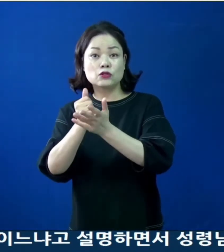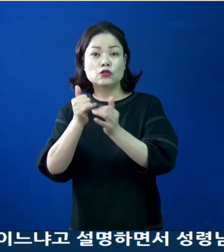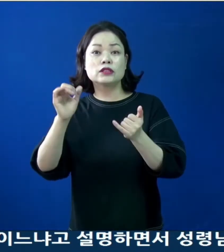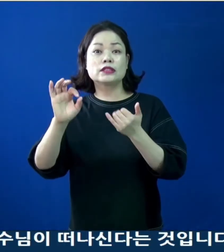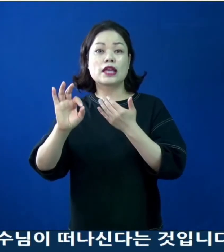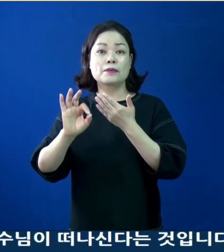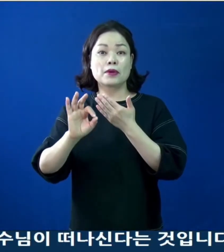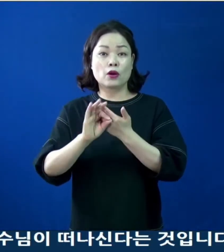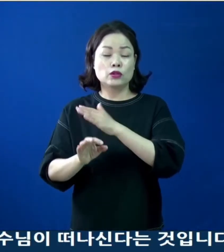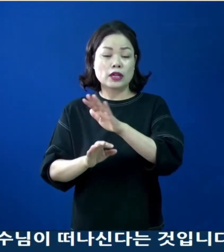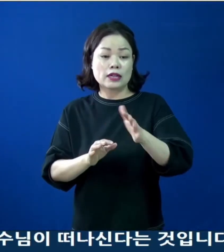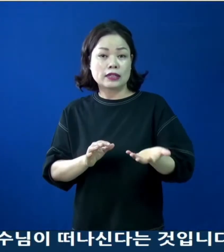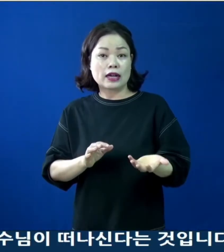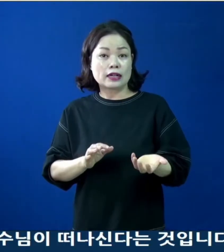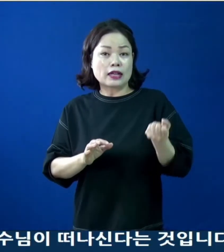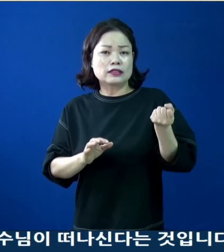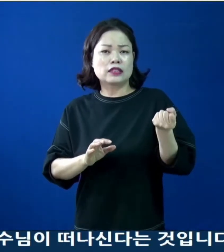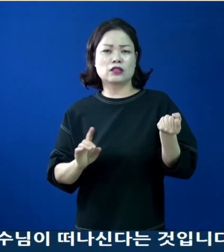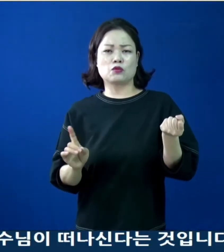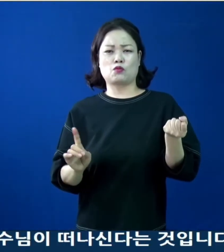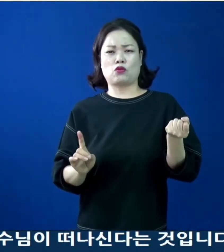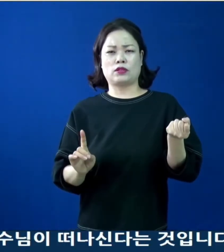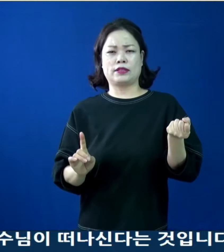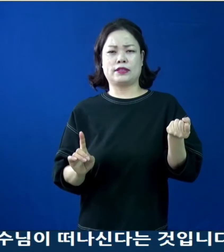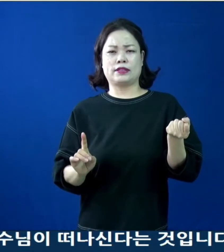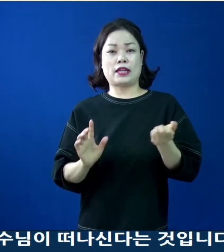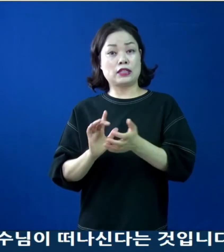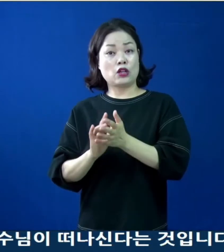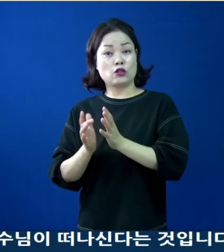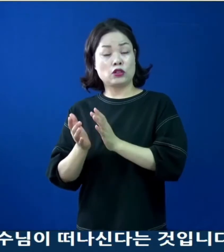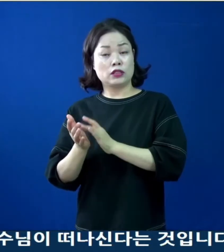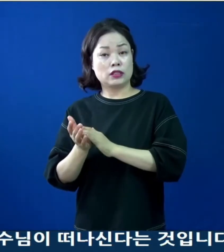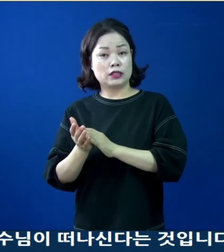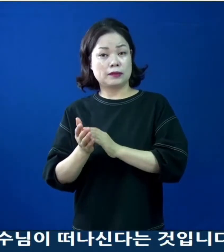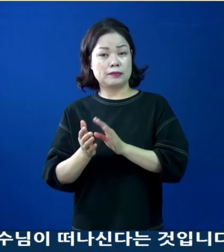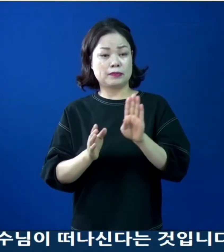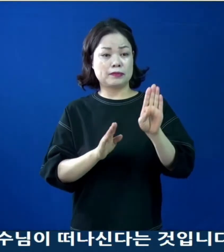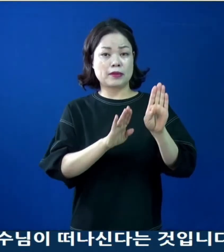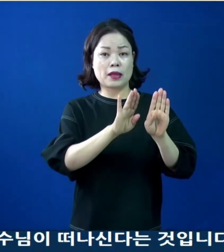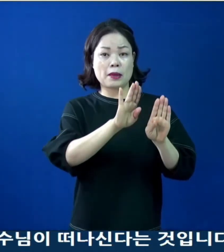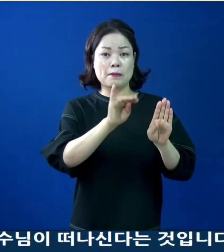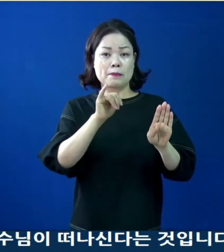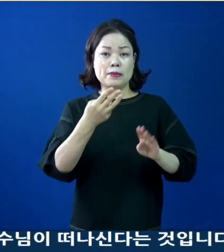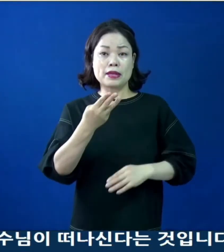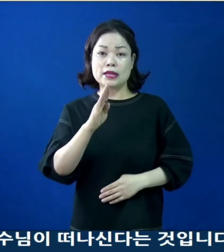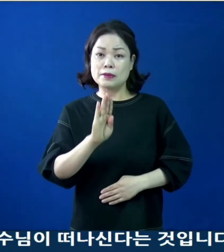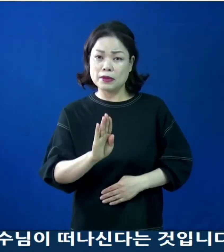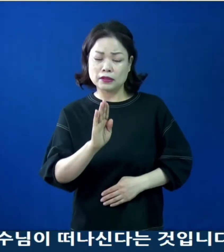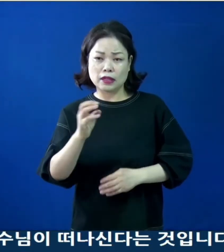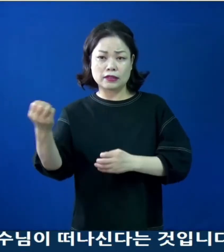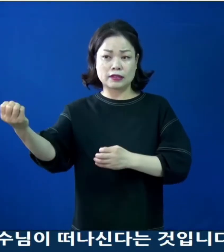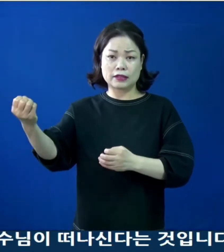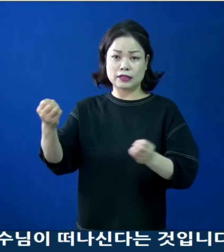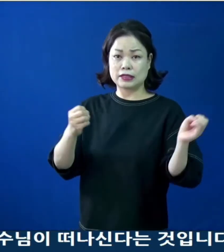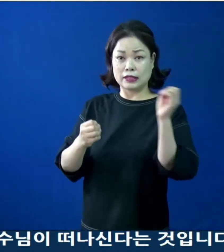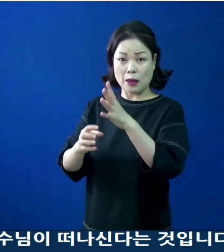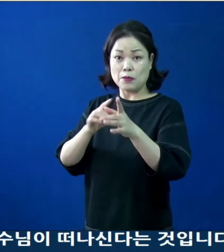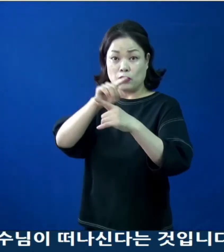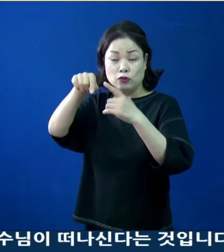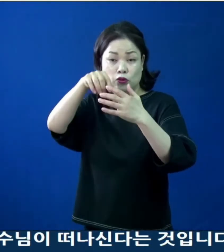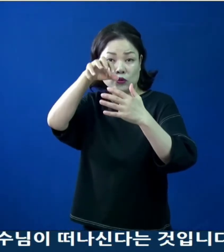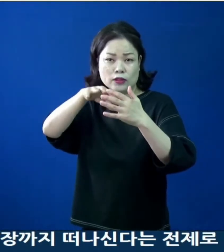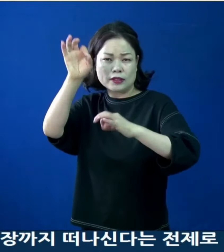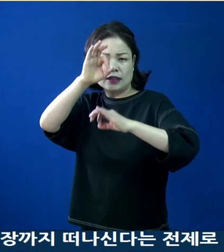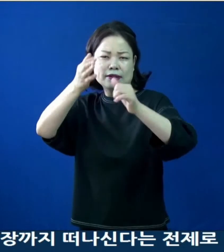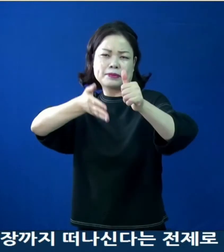되면 우리가 가지게 되는 것이 무엇인지 예수님이 빌립에게 답변하시는 그 답변 속에서 찾아볼 수 있기를